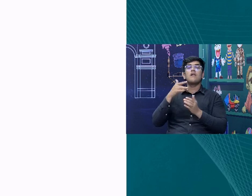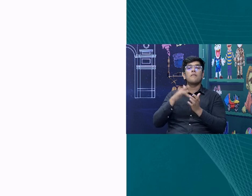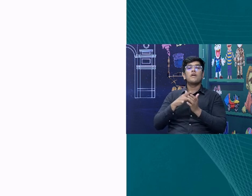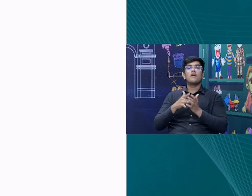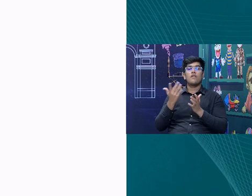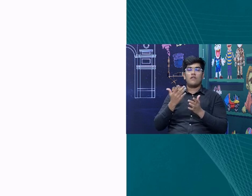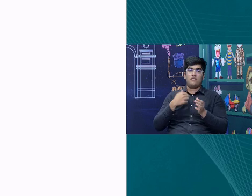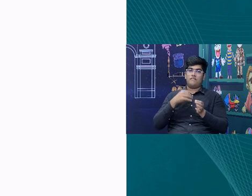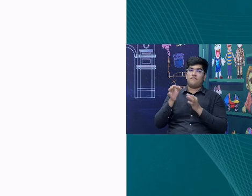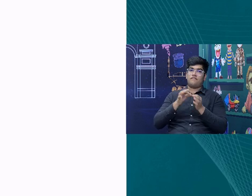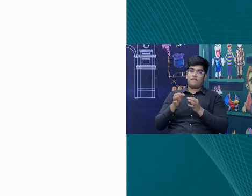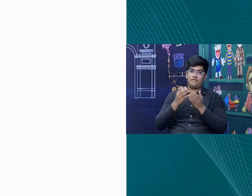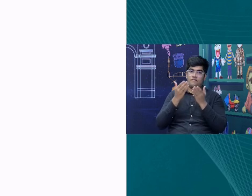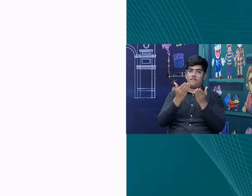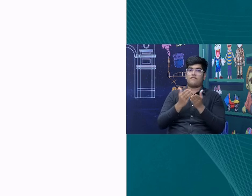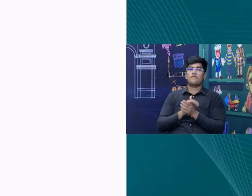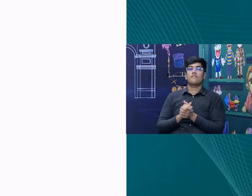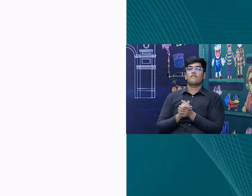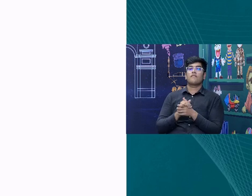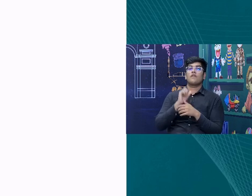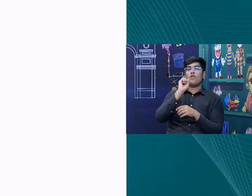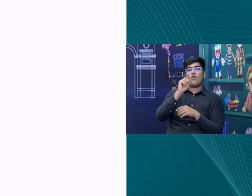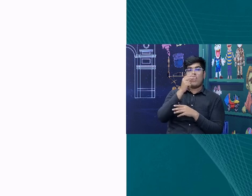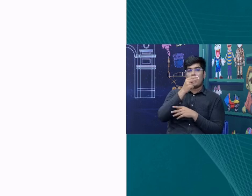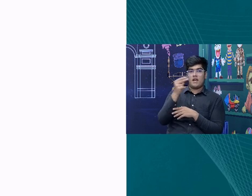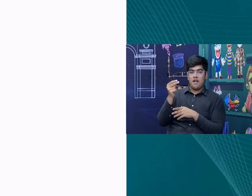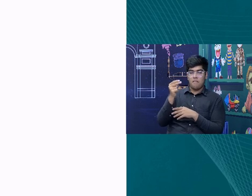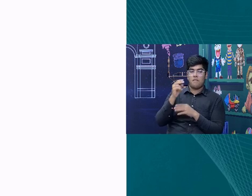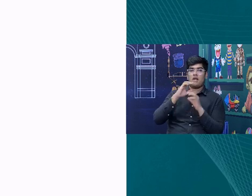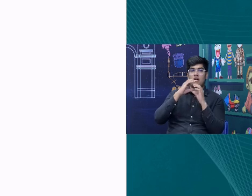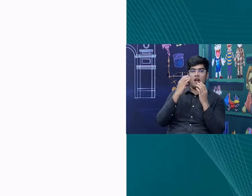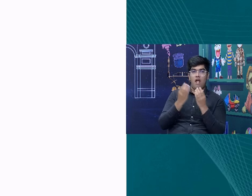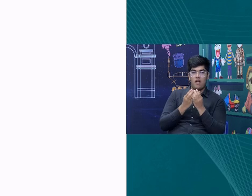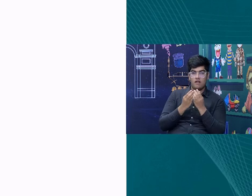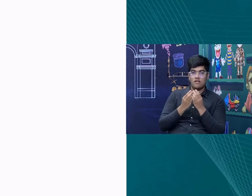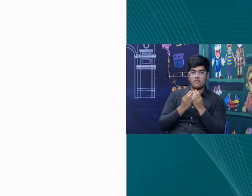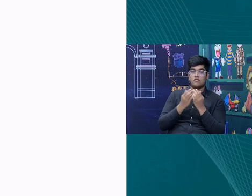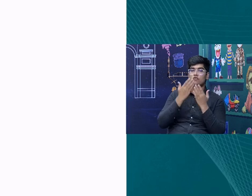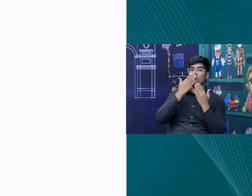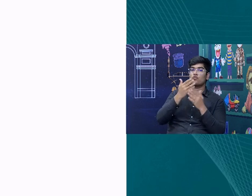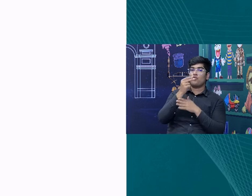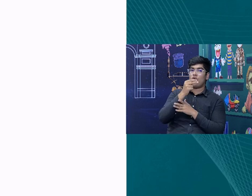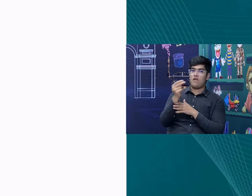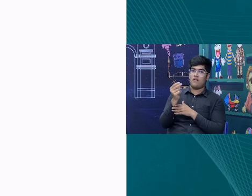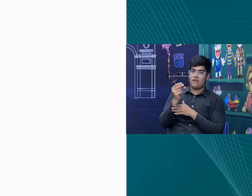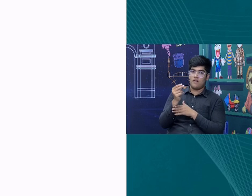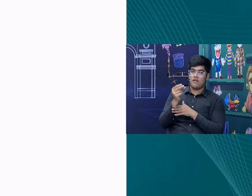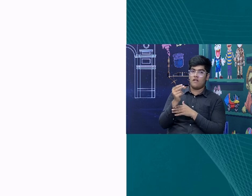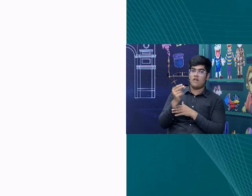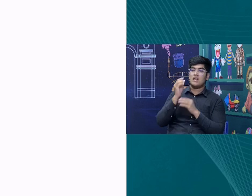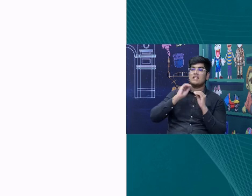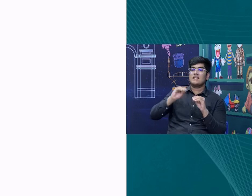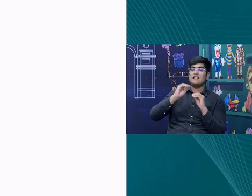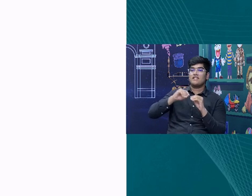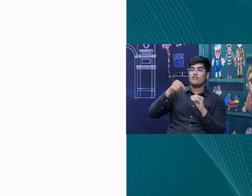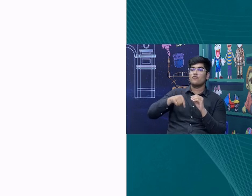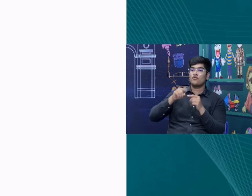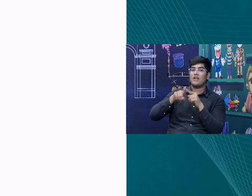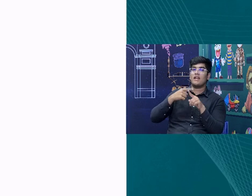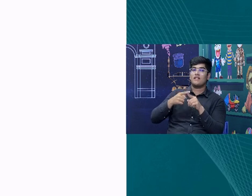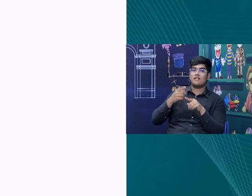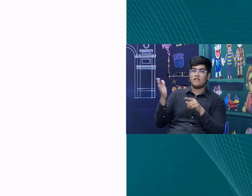भेजेंगे किस प्रारूप में आप अपना नाम लिखेंगे, कक्षा लिखेंगे, विद्याले का नाम लिखेंगे, शिक्षक का नाम लिखेंगे,